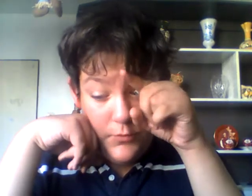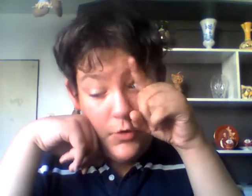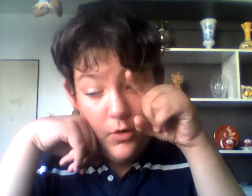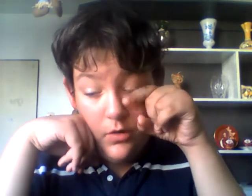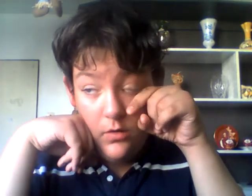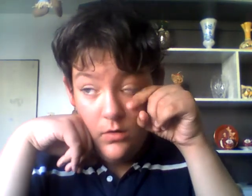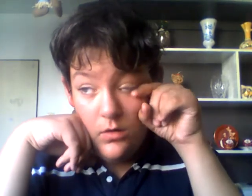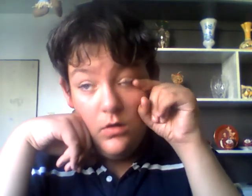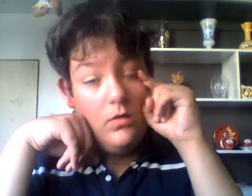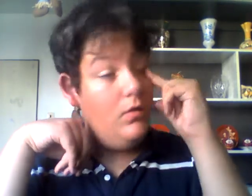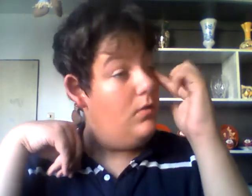do